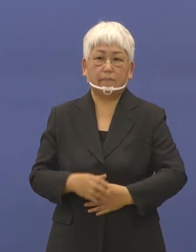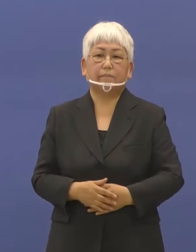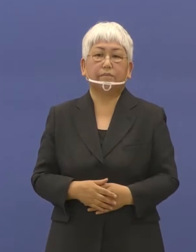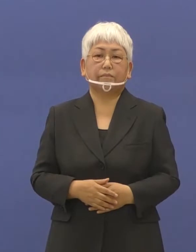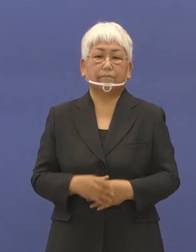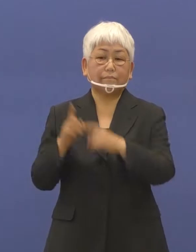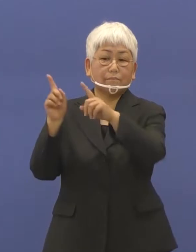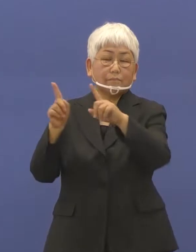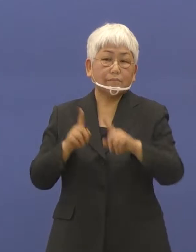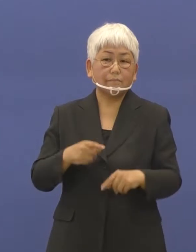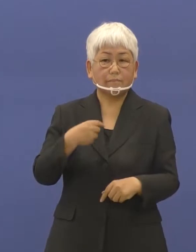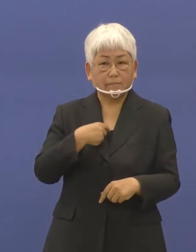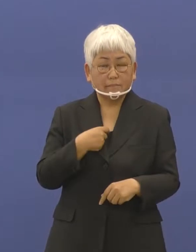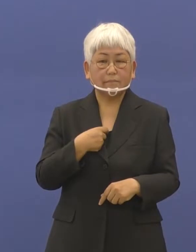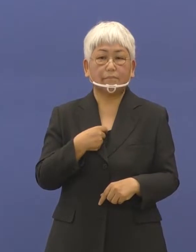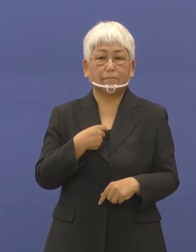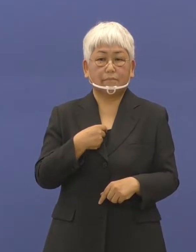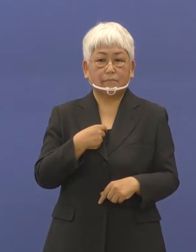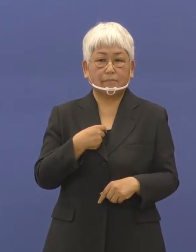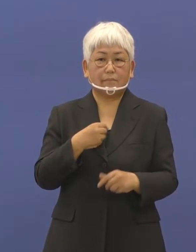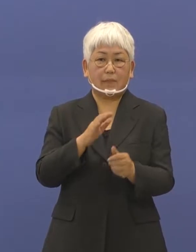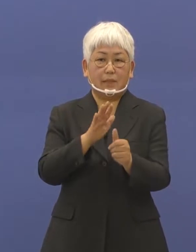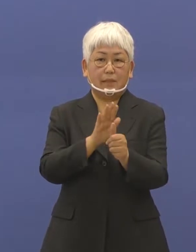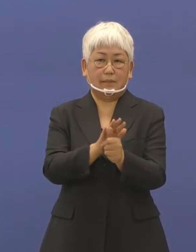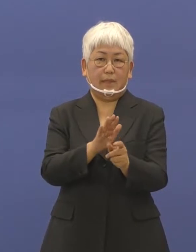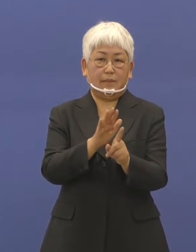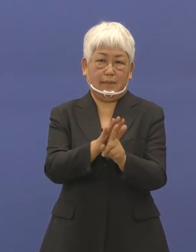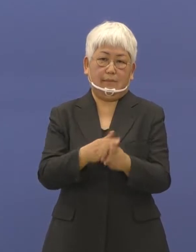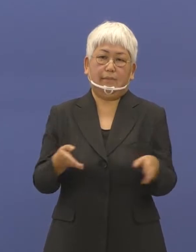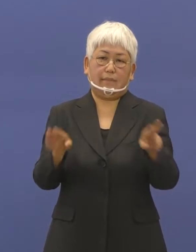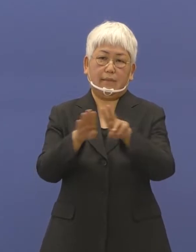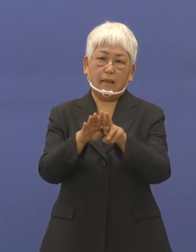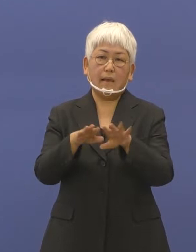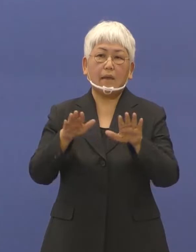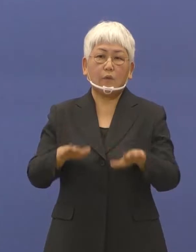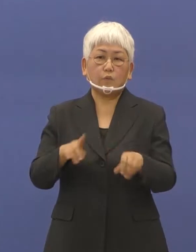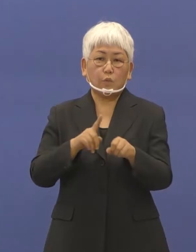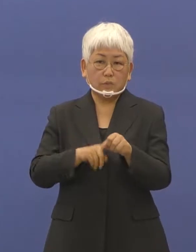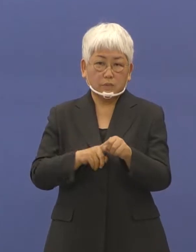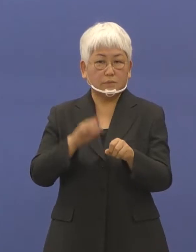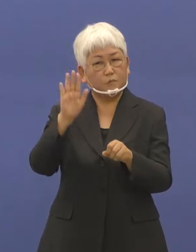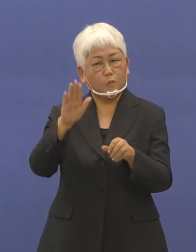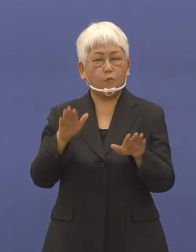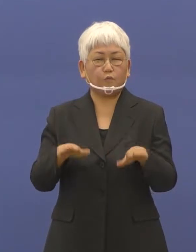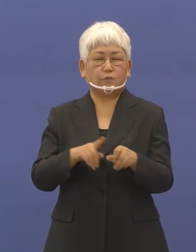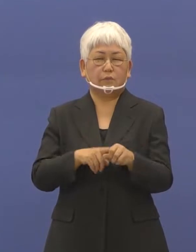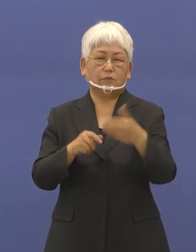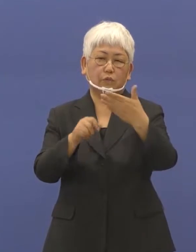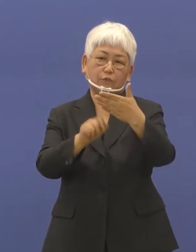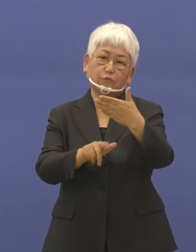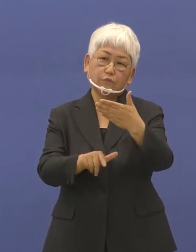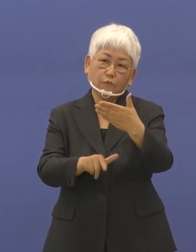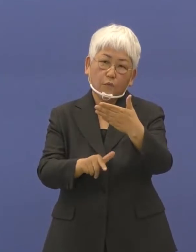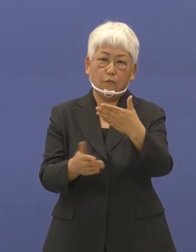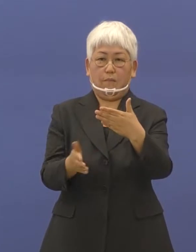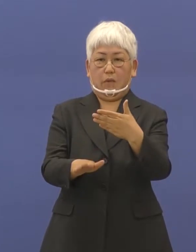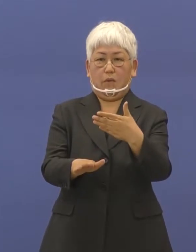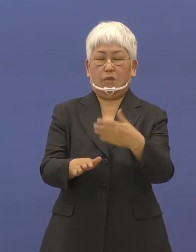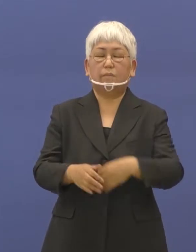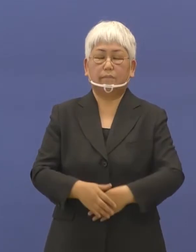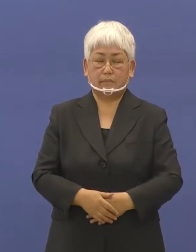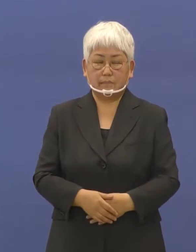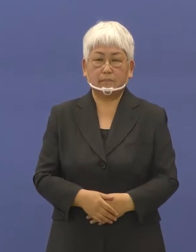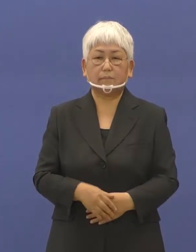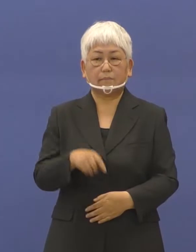岩手県医療的ケア児支援センターを9月15日に開設します。このセンター